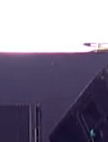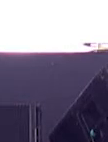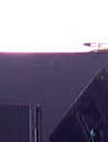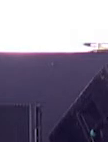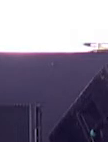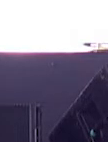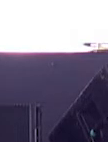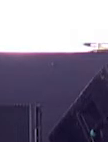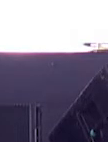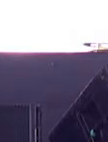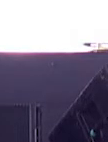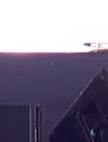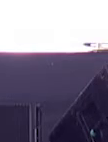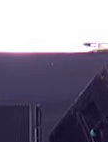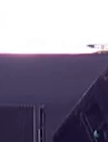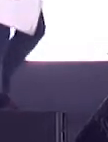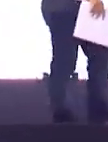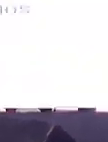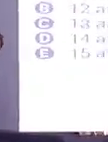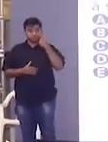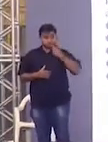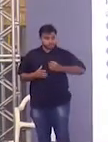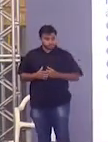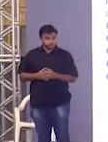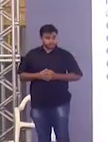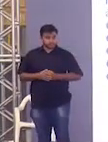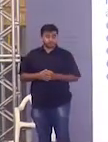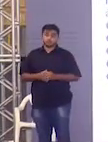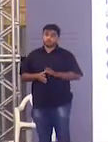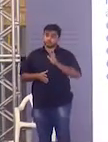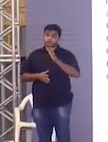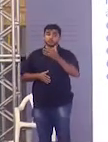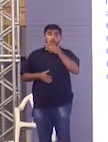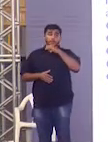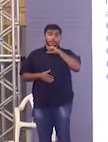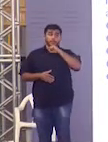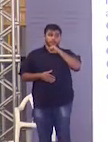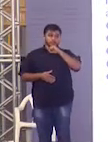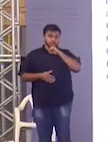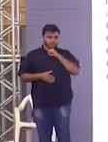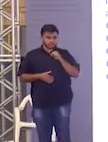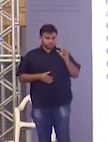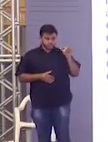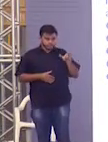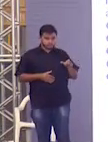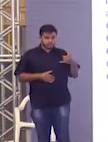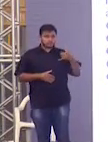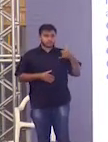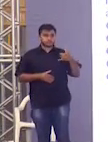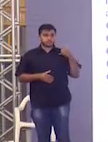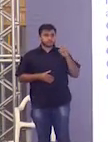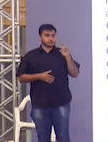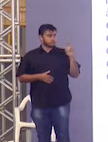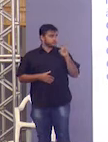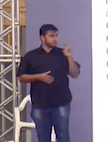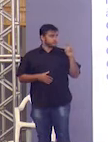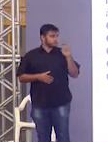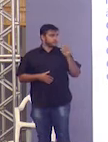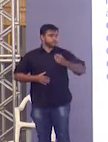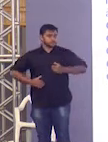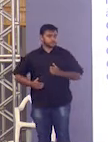Questão de número 2. Um pai tem 5 anos, tem 55